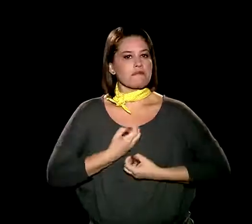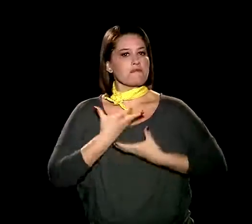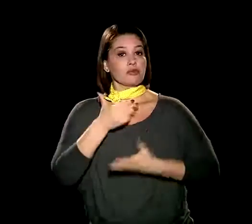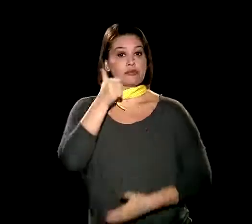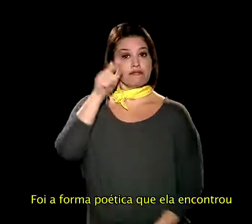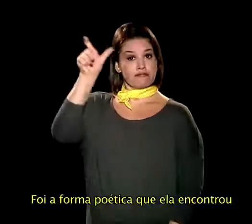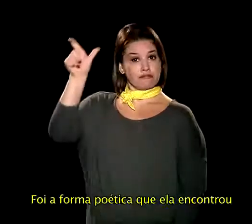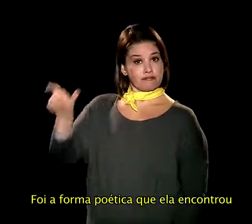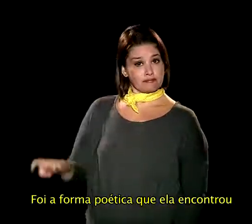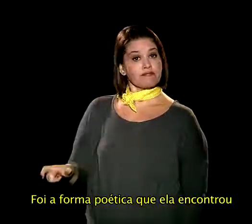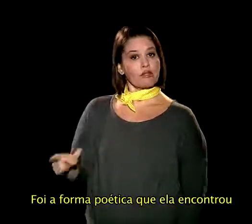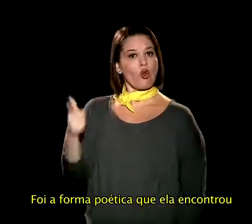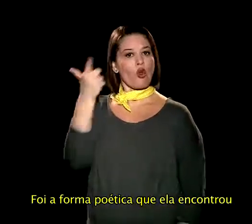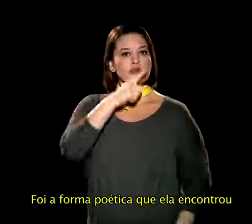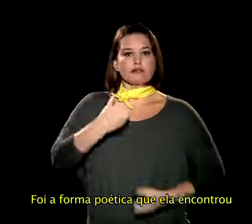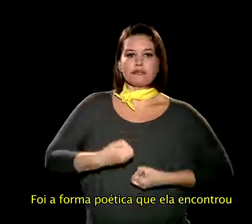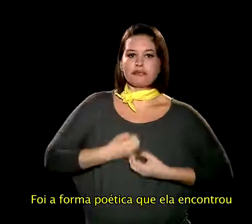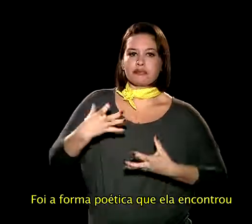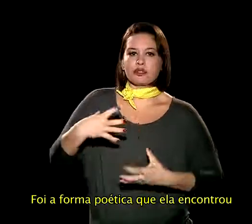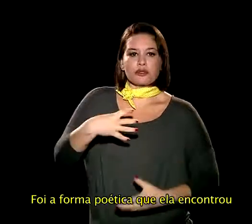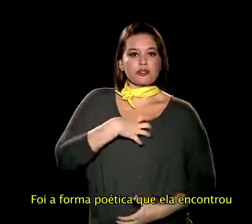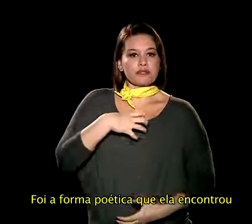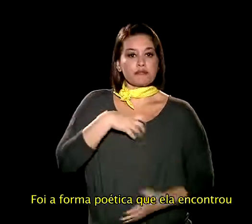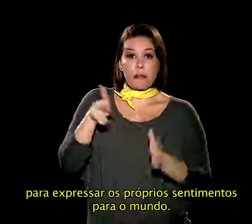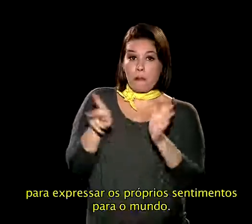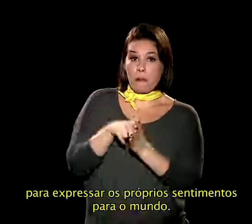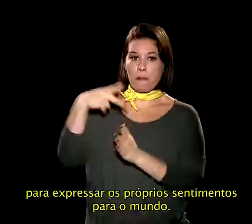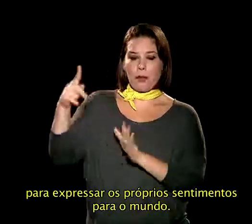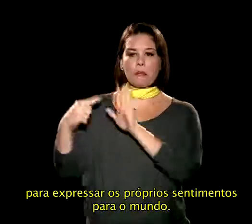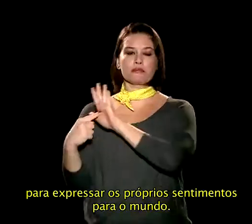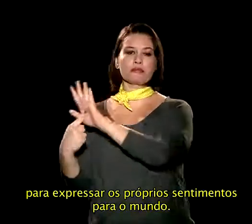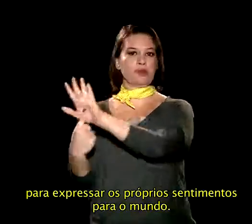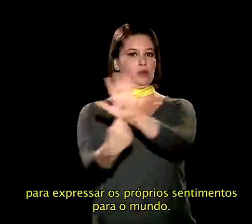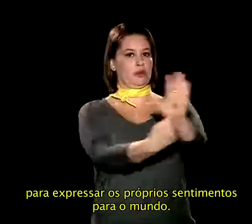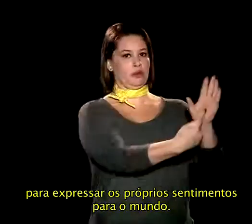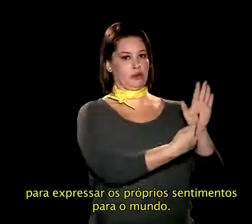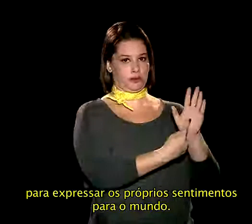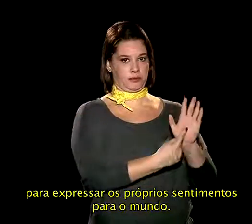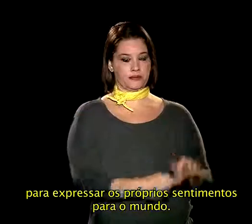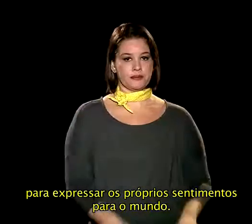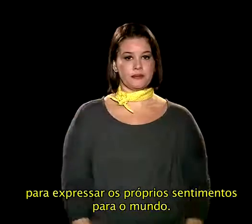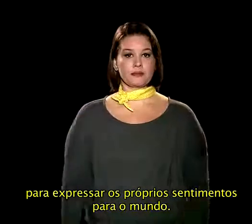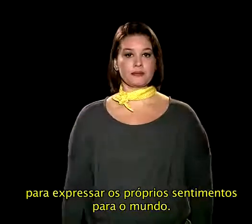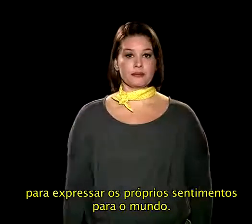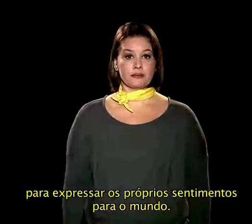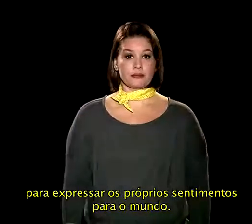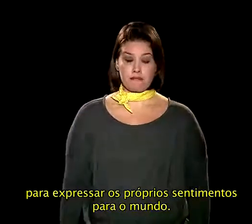Foi a forma poética que ela encontrou para expressar os próprios sentimentos para o mundo.